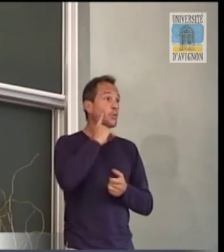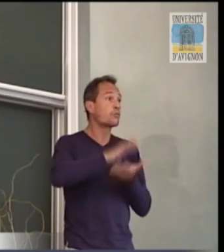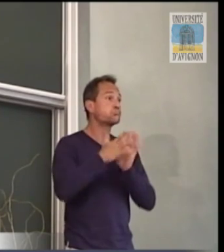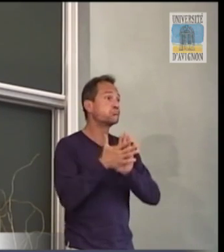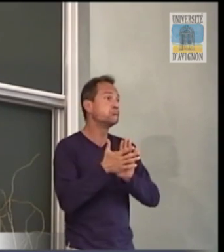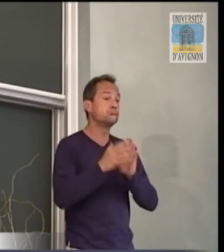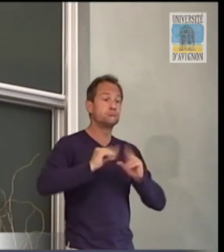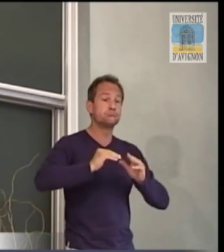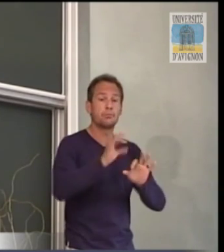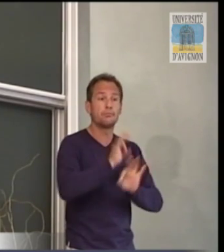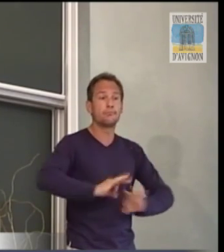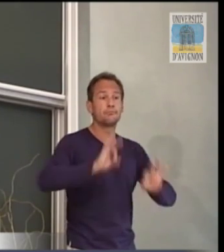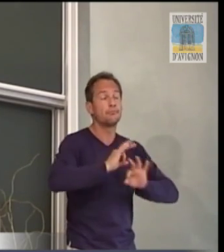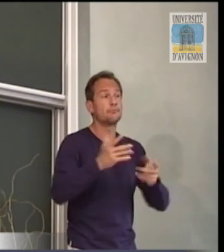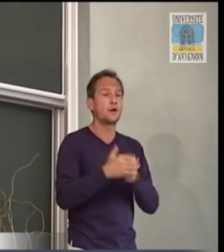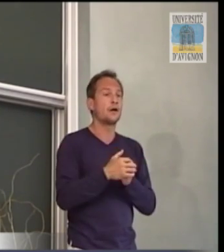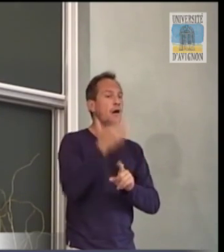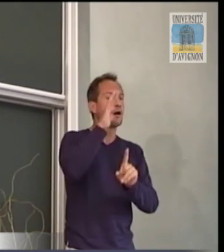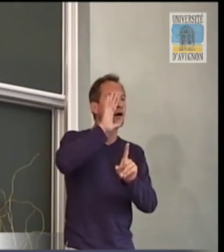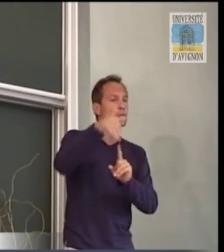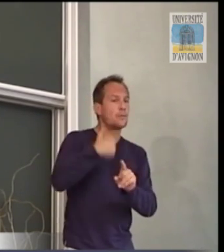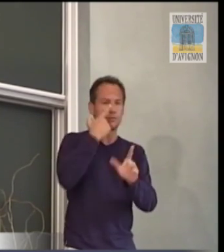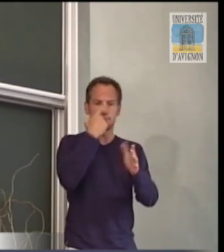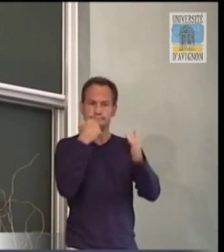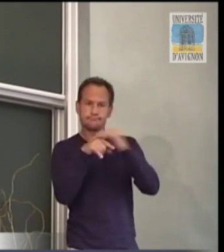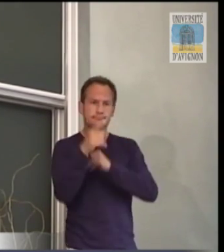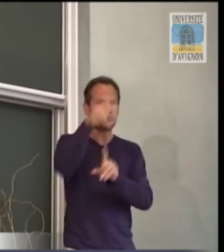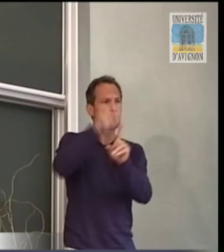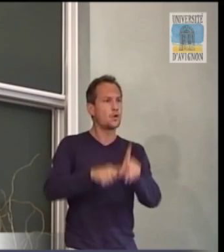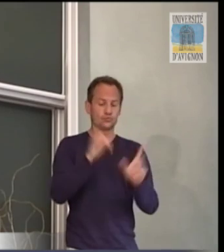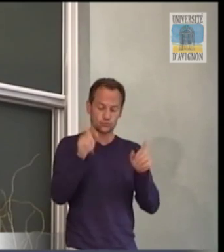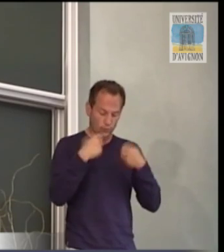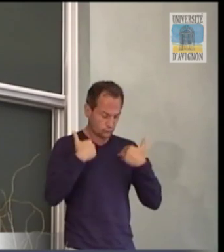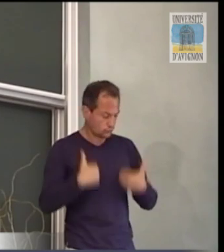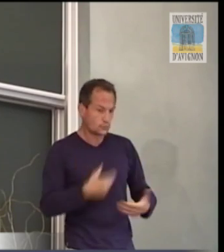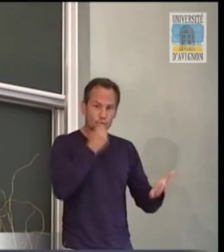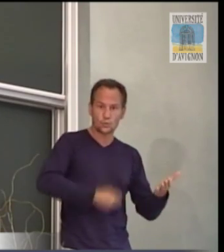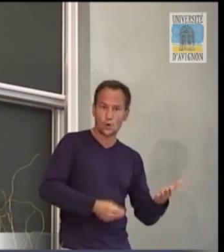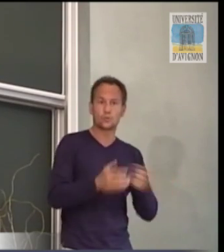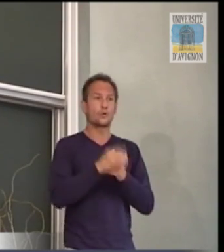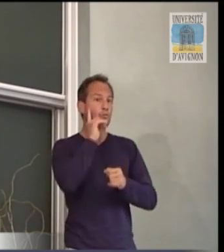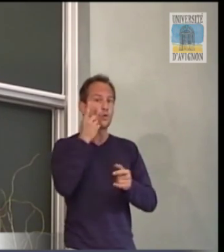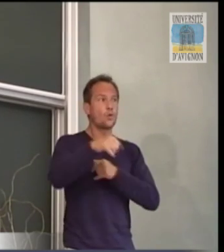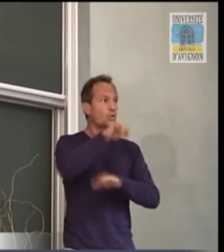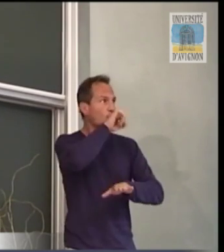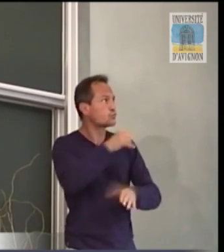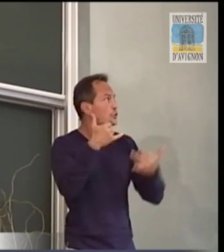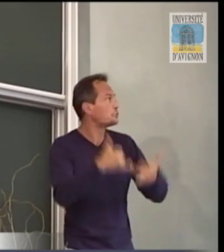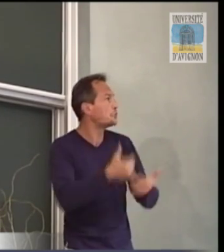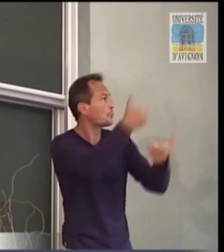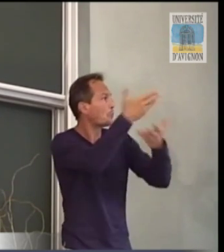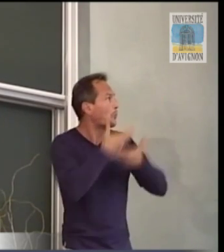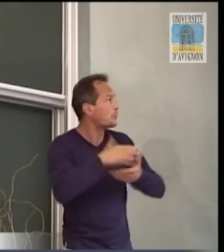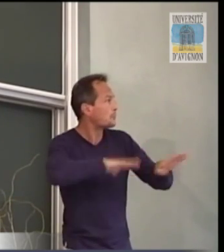on peut supposer qu'il y a des gens valides qui viennent chez nous parce que la démarche leur plaît, que